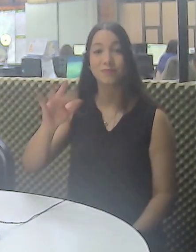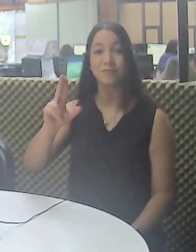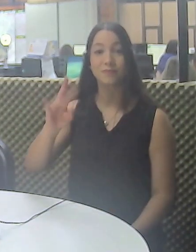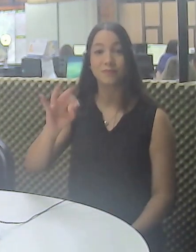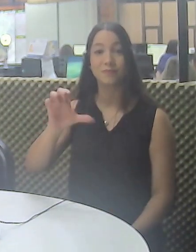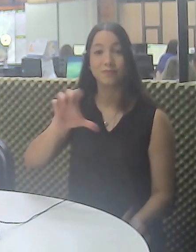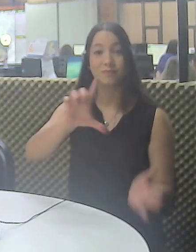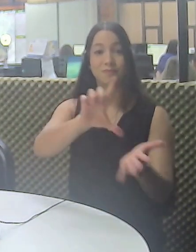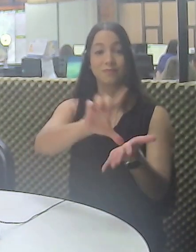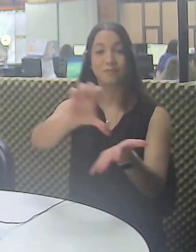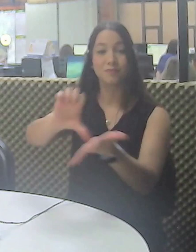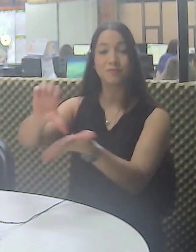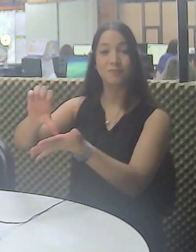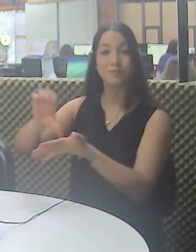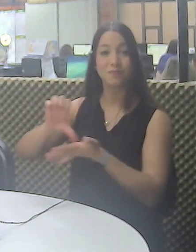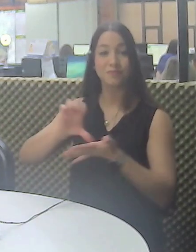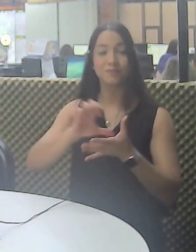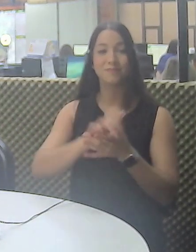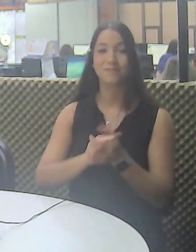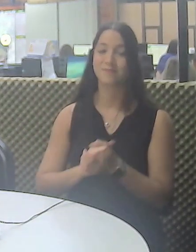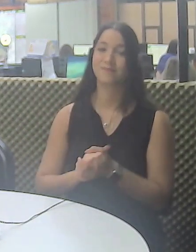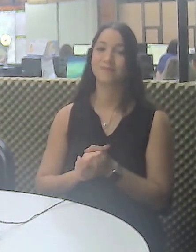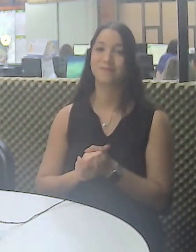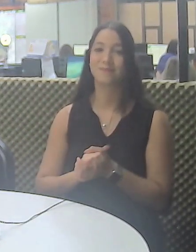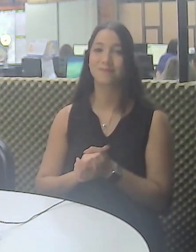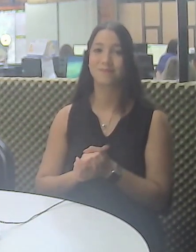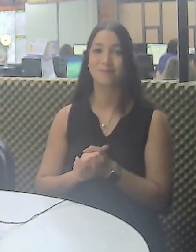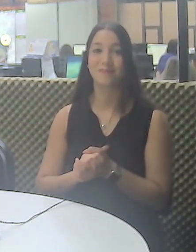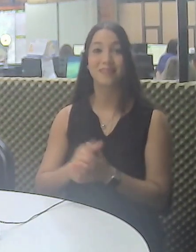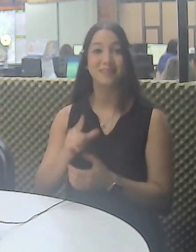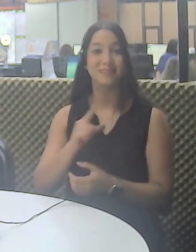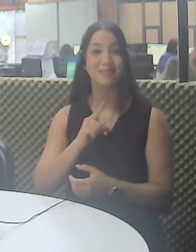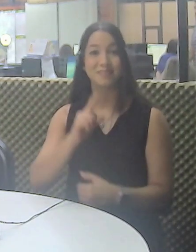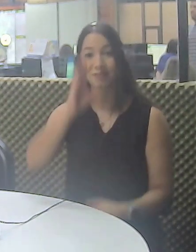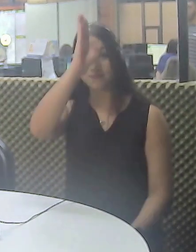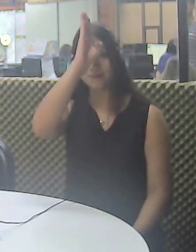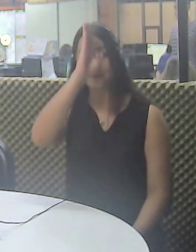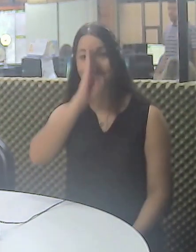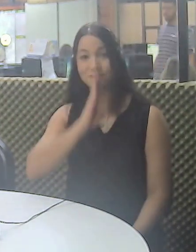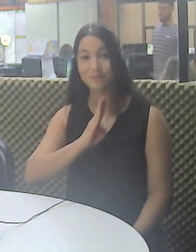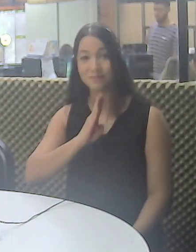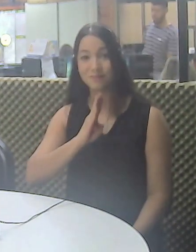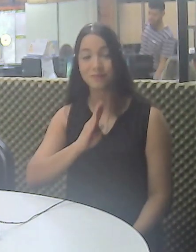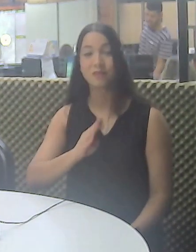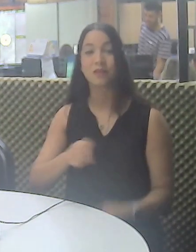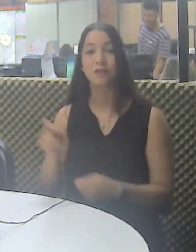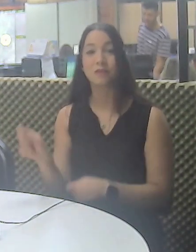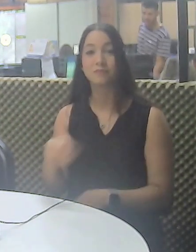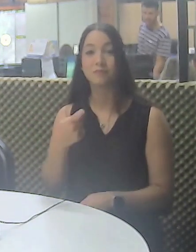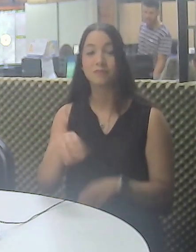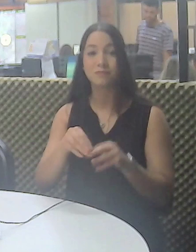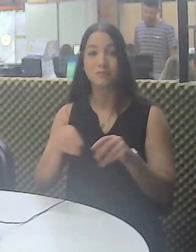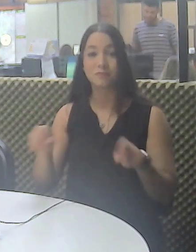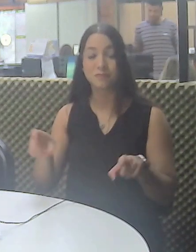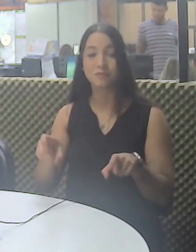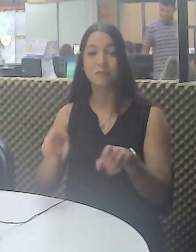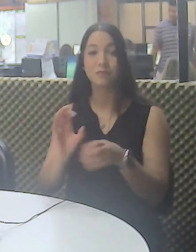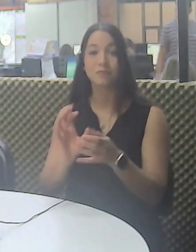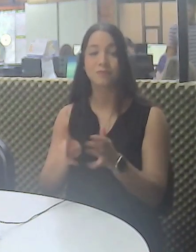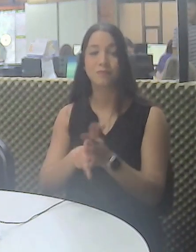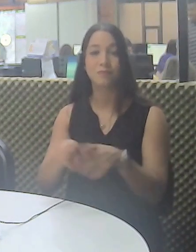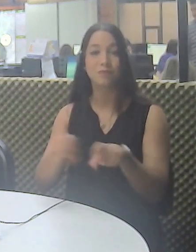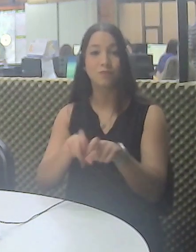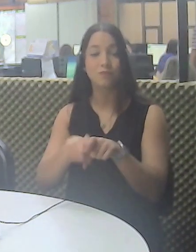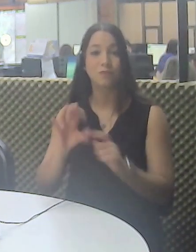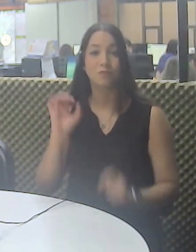Turismo, Esporte e Lazer de Uberlândia. A FUTEL oferece gratuitamente beach tênis, futsal, basquete,